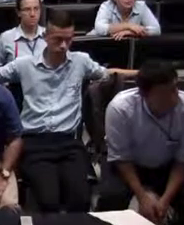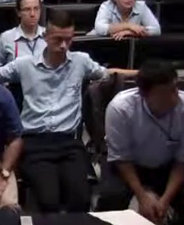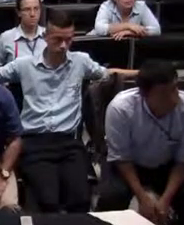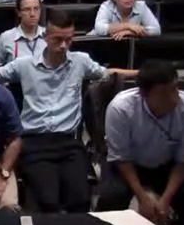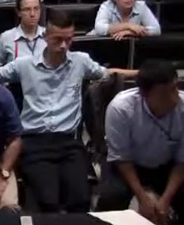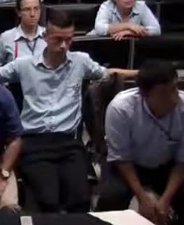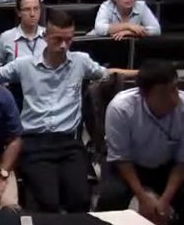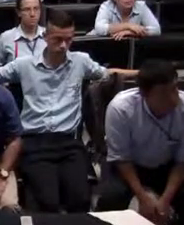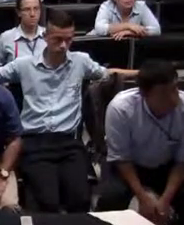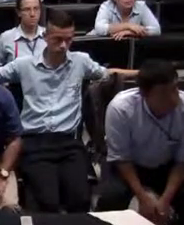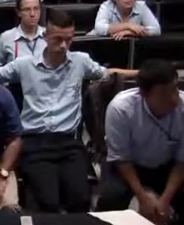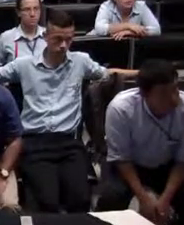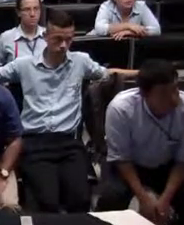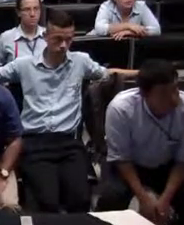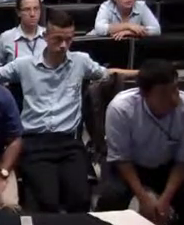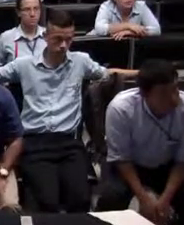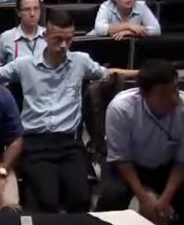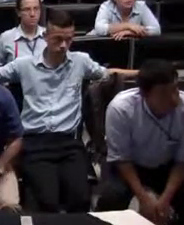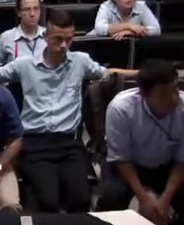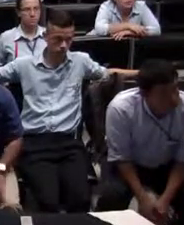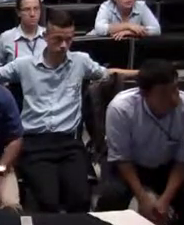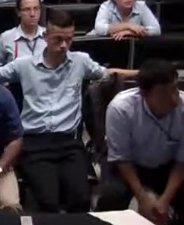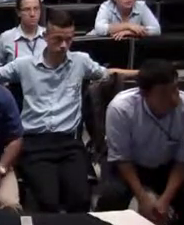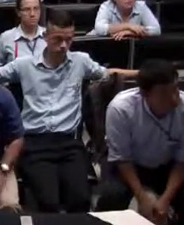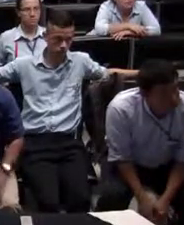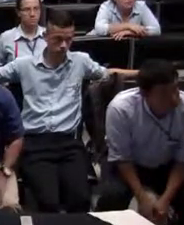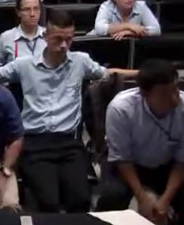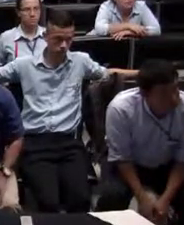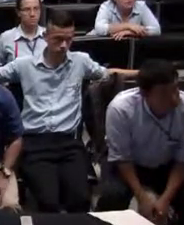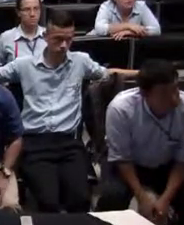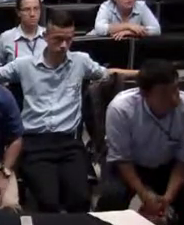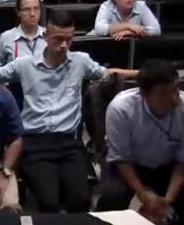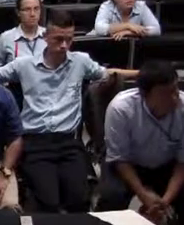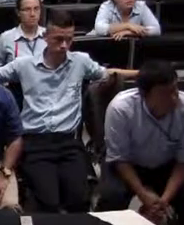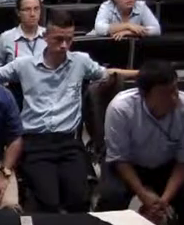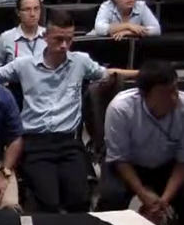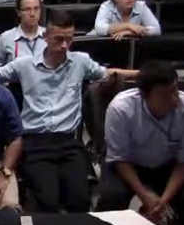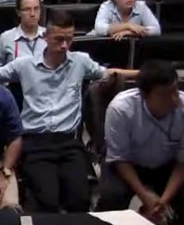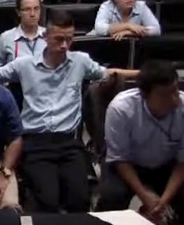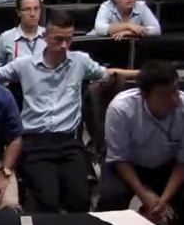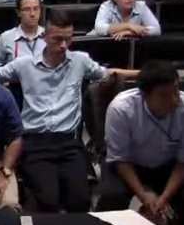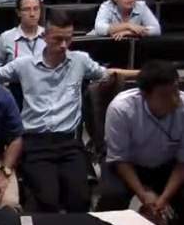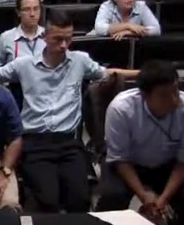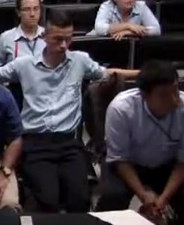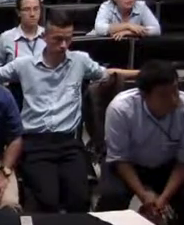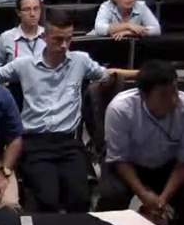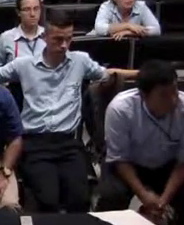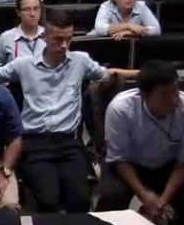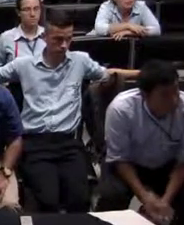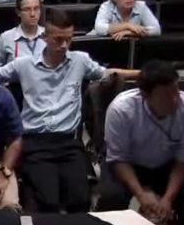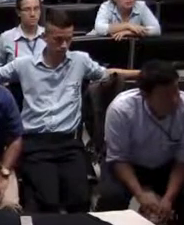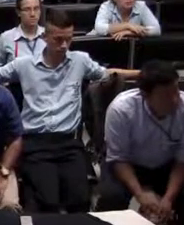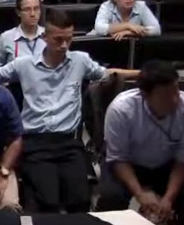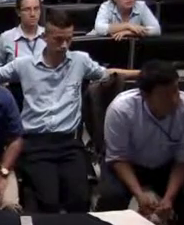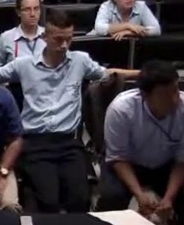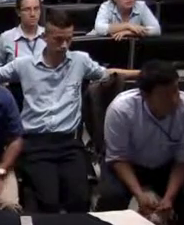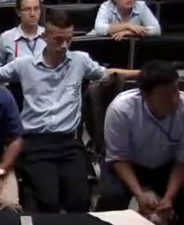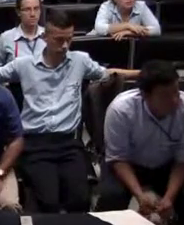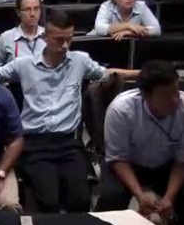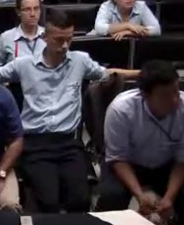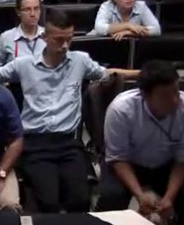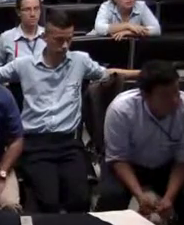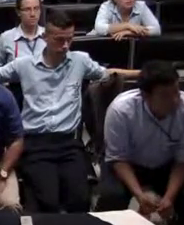SENA hay una competencia de formación de la segunda lengua en inglés, y pues aquí en el Meta ya afortunadamente